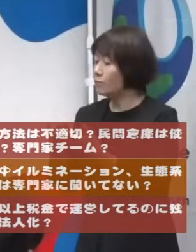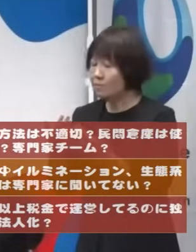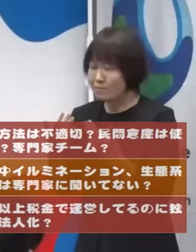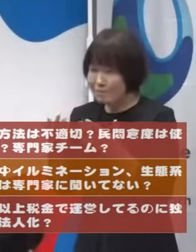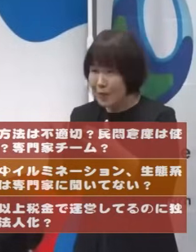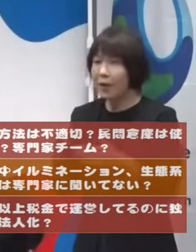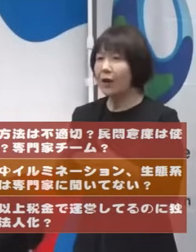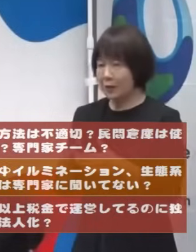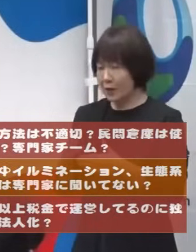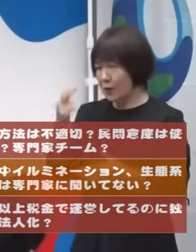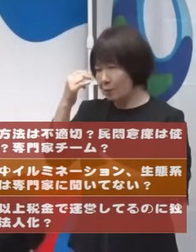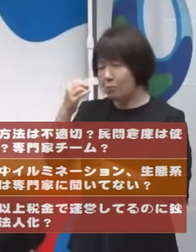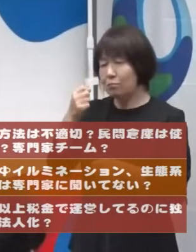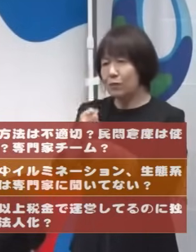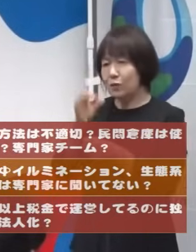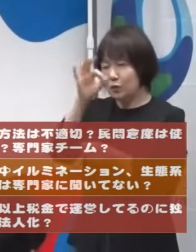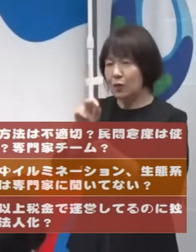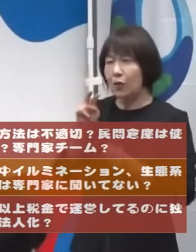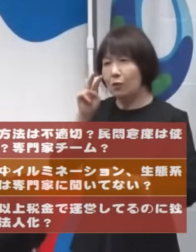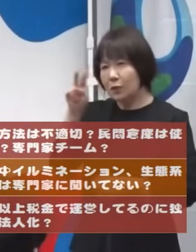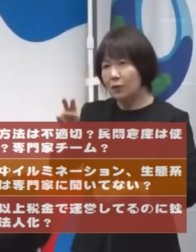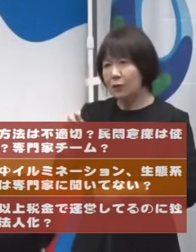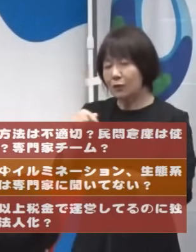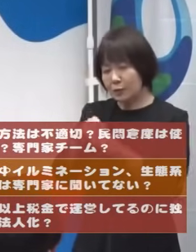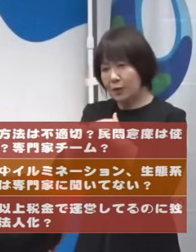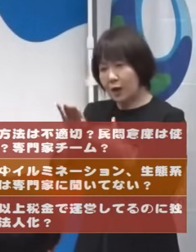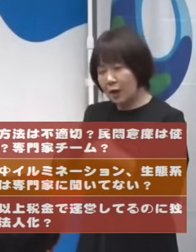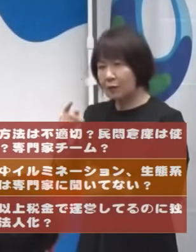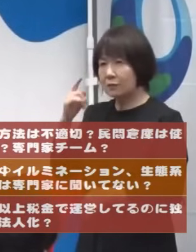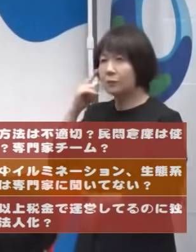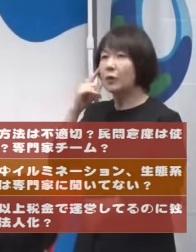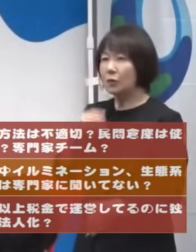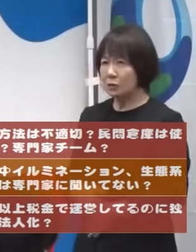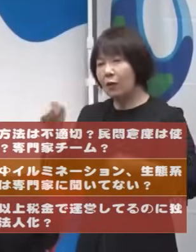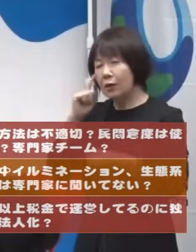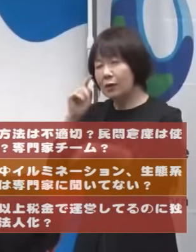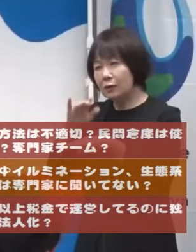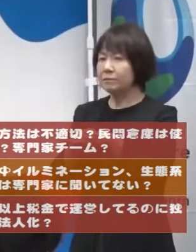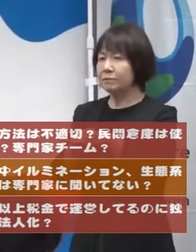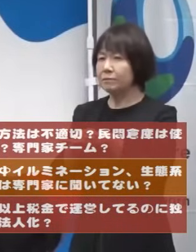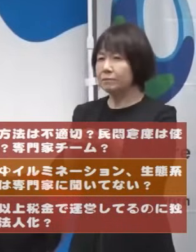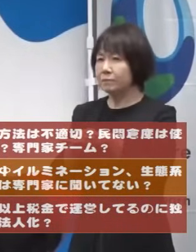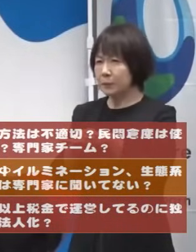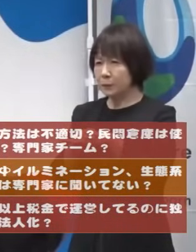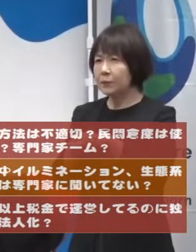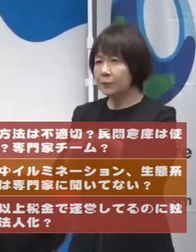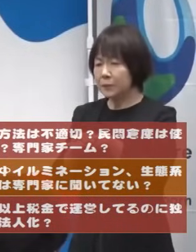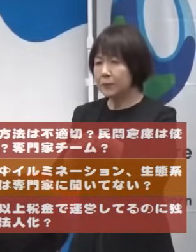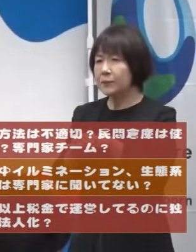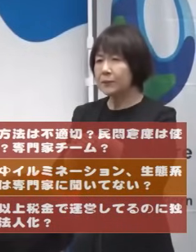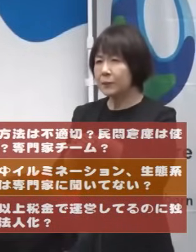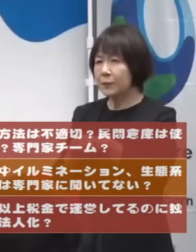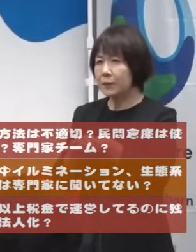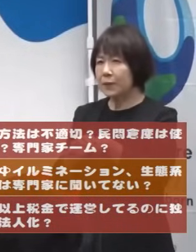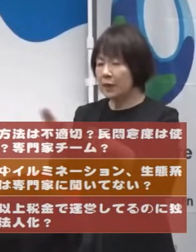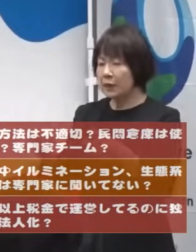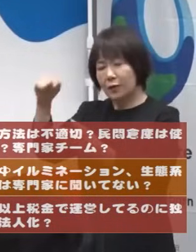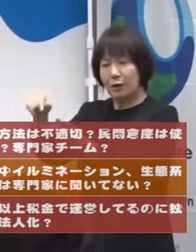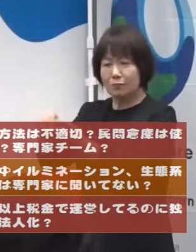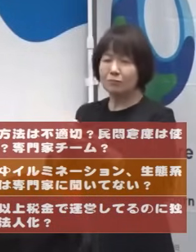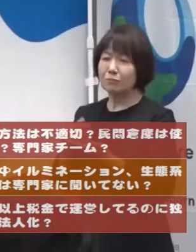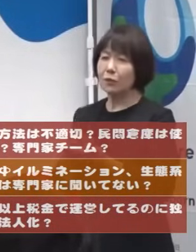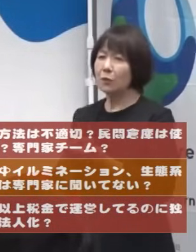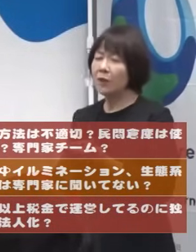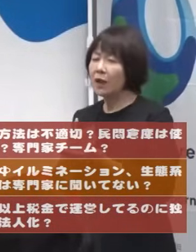ね、僕はその美術品として価値があるんじゃないかというふうに思ってますから、まあ、そういった広い視点で意見をこの専門家に求めたい